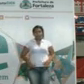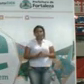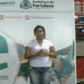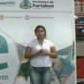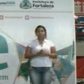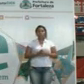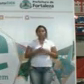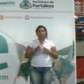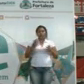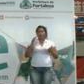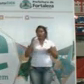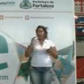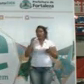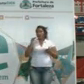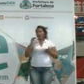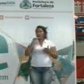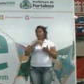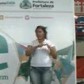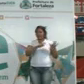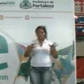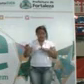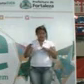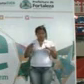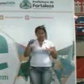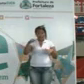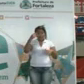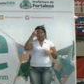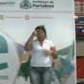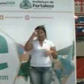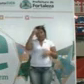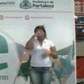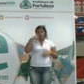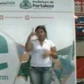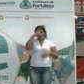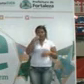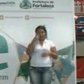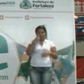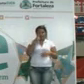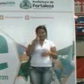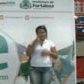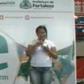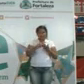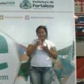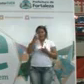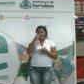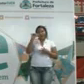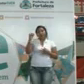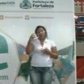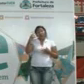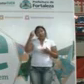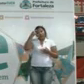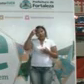da semana e tudo mais, é o sábado, mas chega o domingo. Na nossa cabeça, final de semana é o domingo. Na verdade, é o primeiro dia.